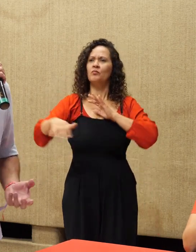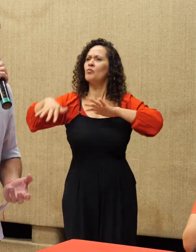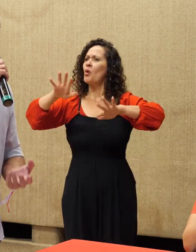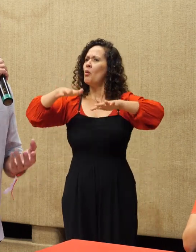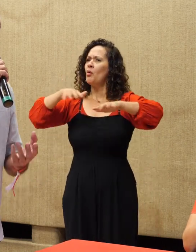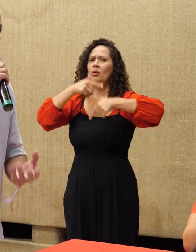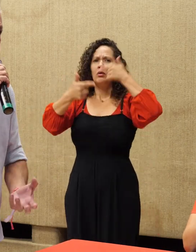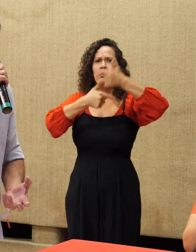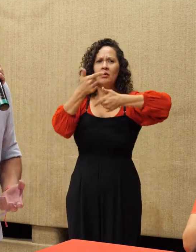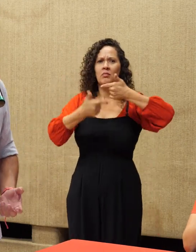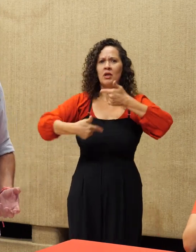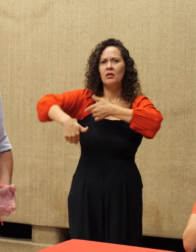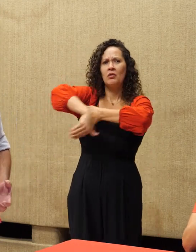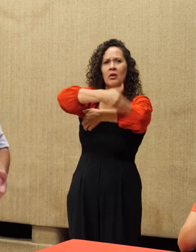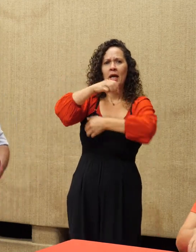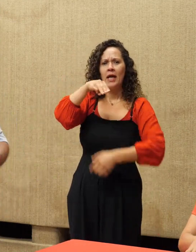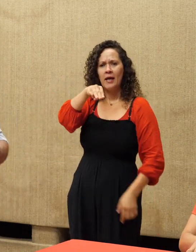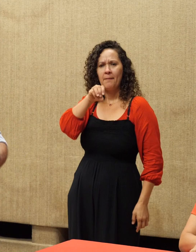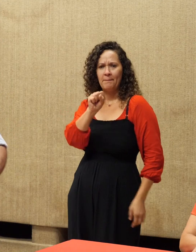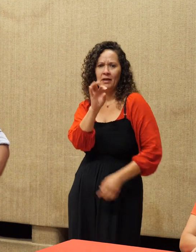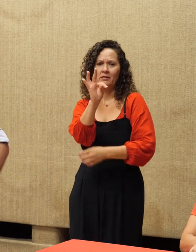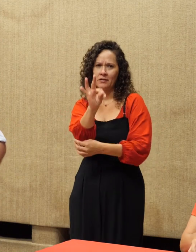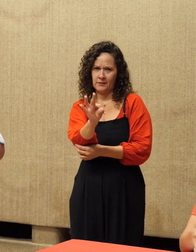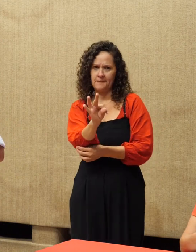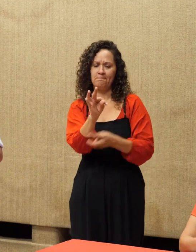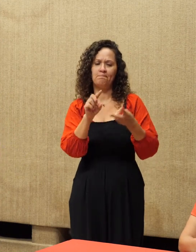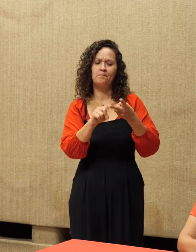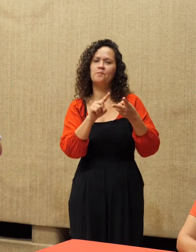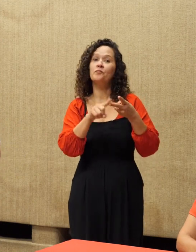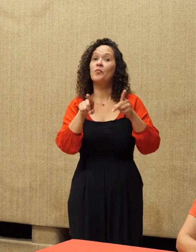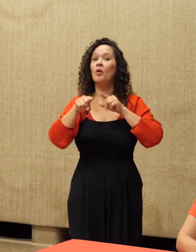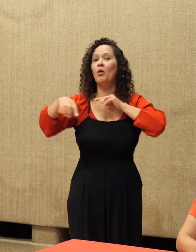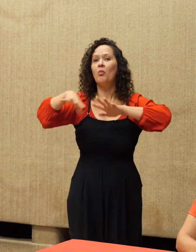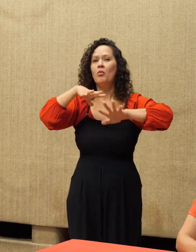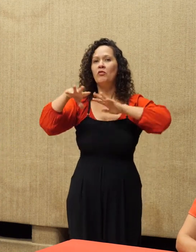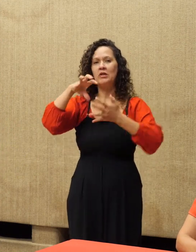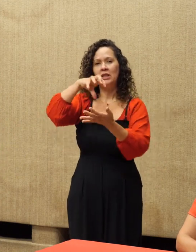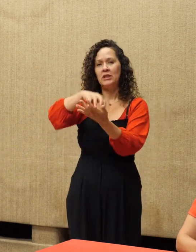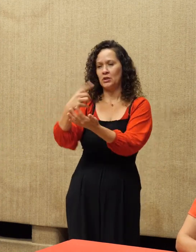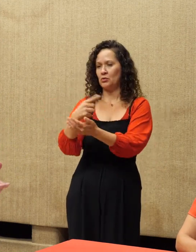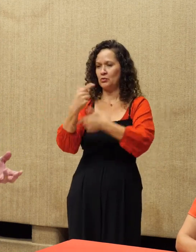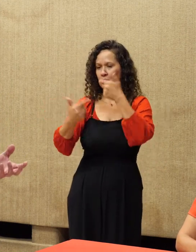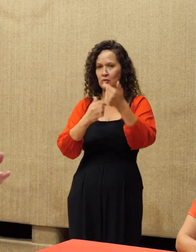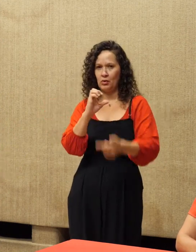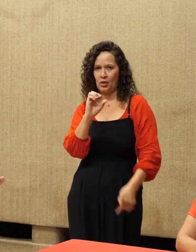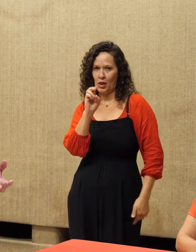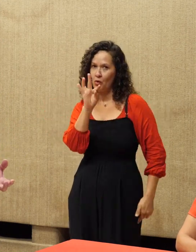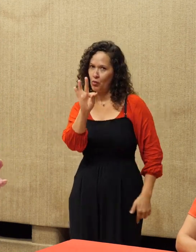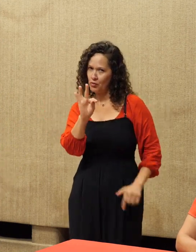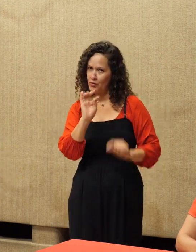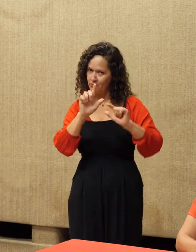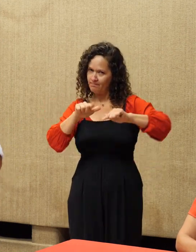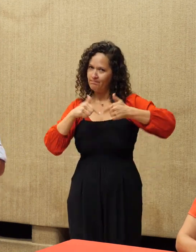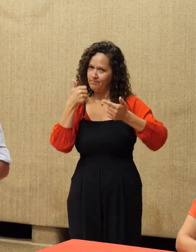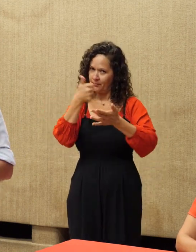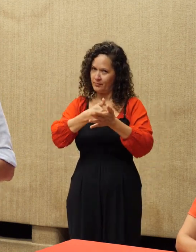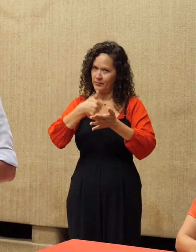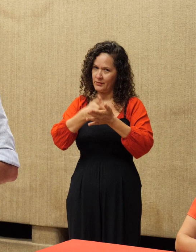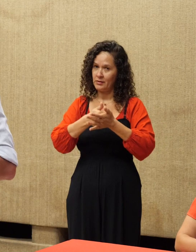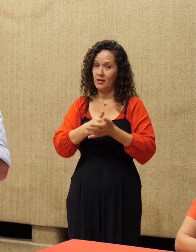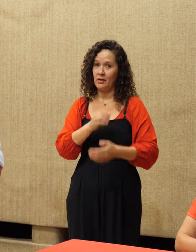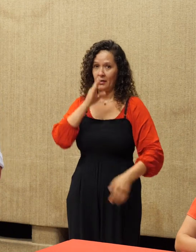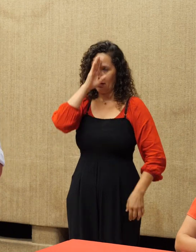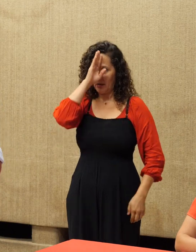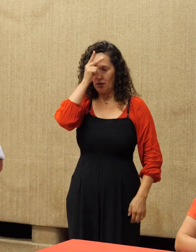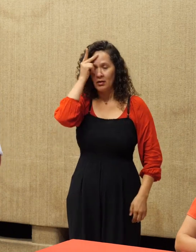movimento dos trabalhadores sem terra, né, que se diga, né, a Central Única dos Trabalhadores e sua luta, em